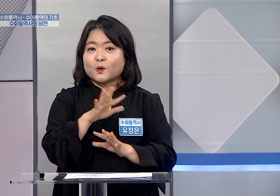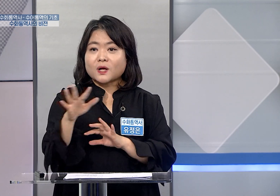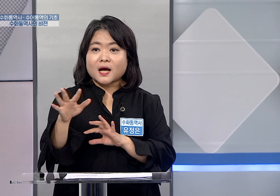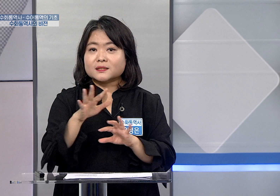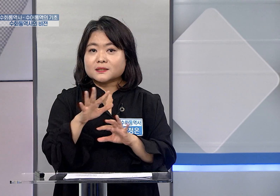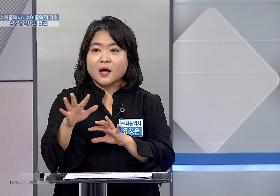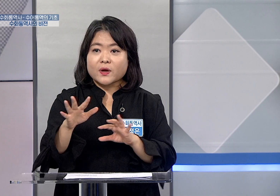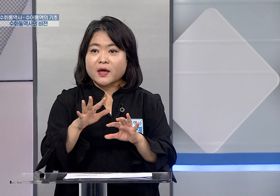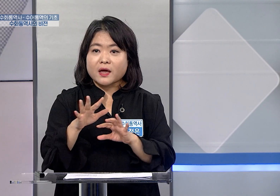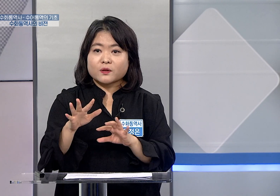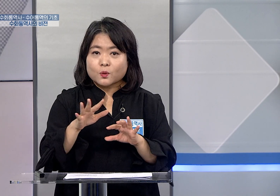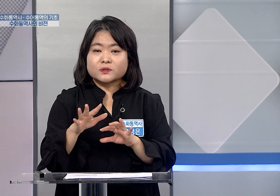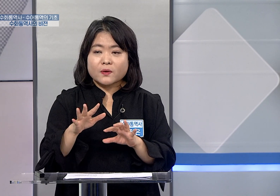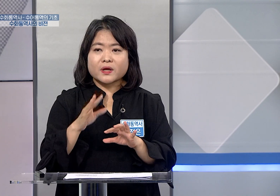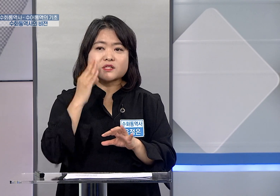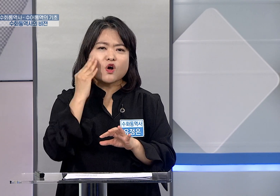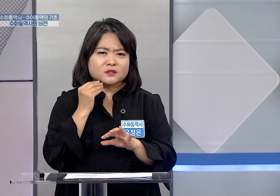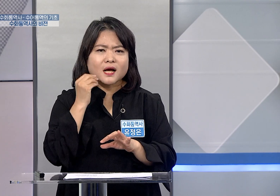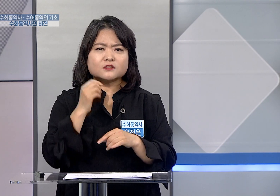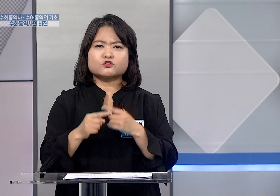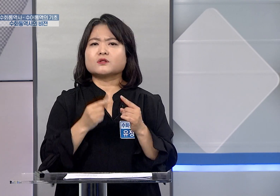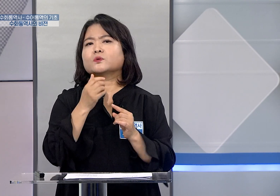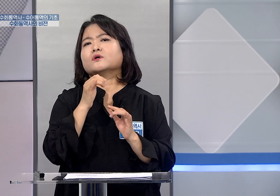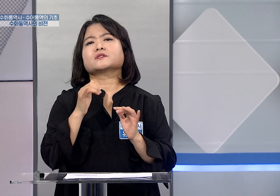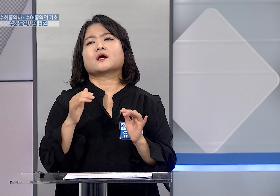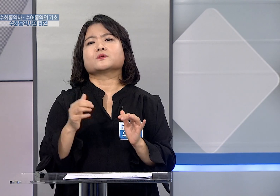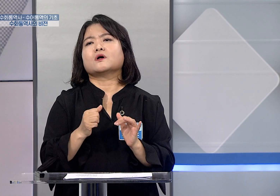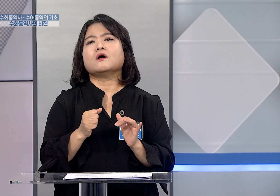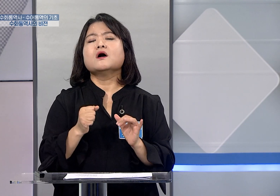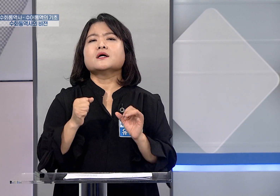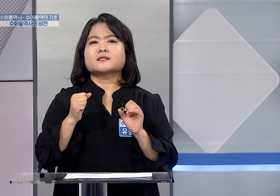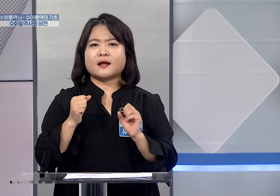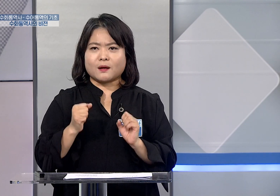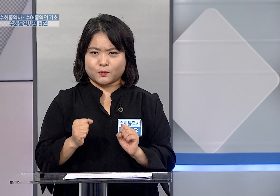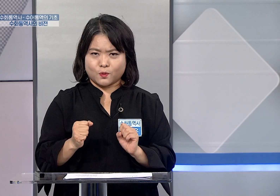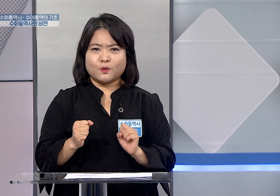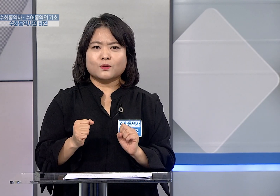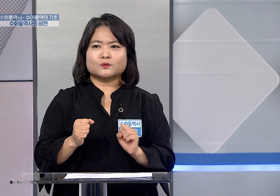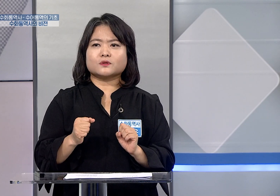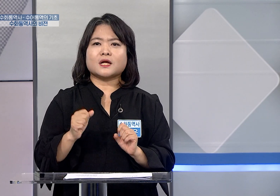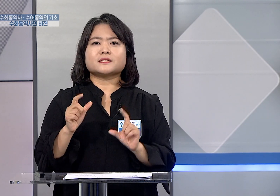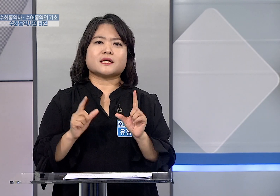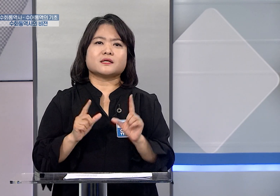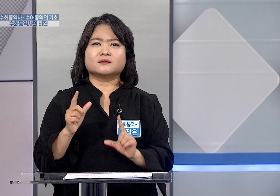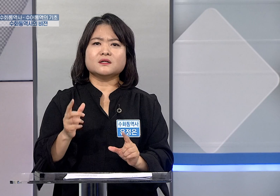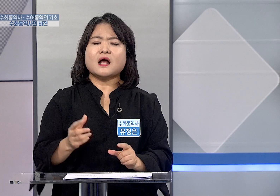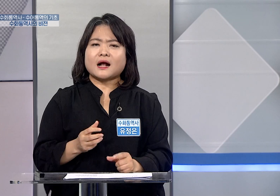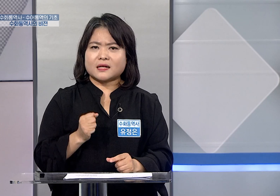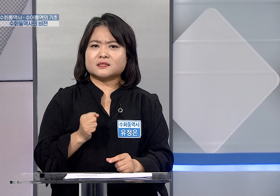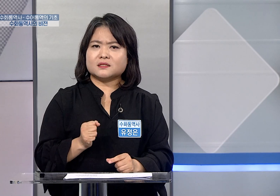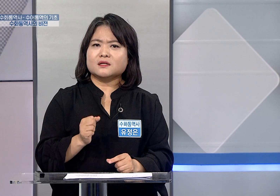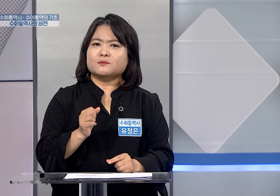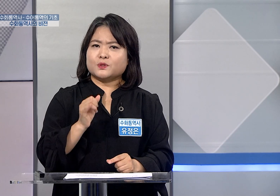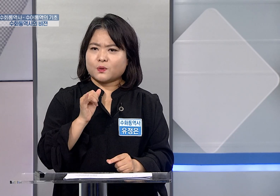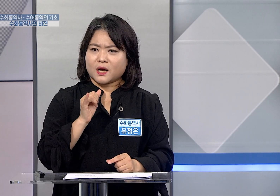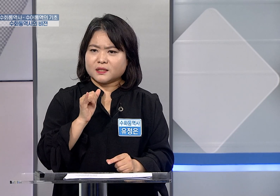변화하는 사회에 농사회에 적응하는 수화통역사로서 살아남고 또 그러한 자세를 가질 필요가 있을